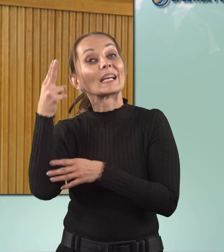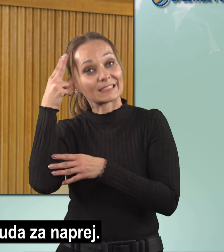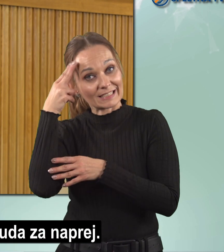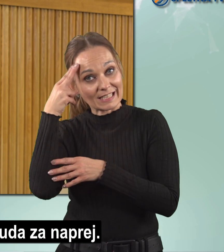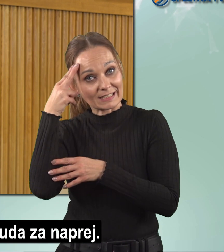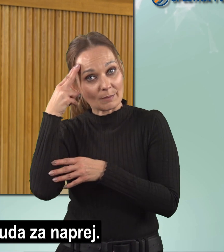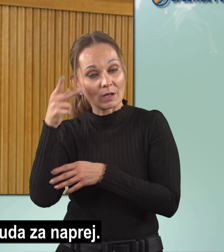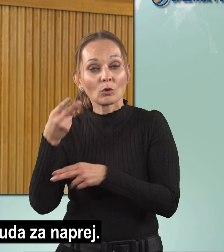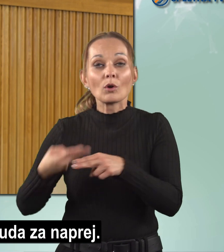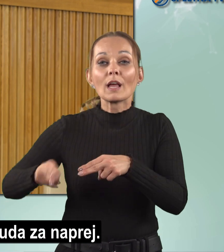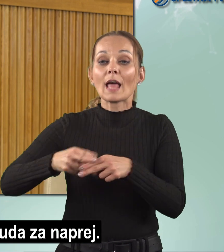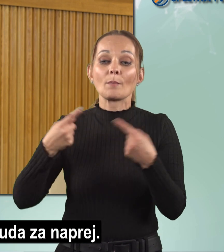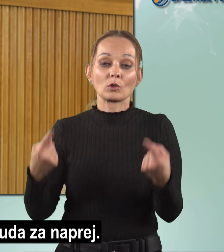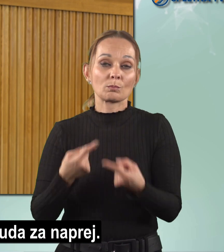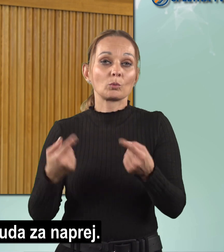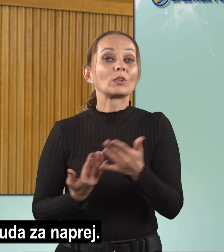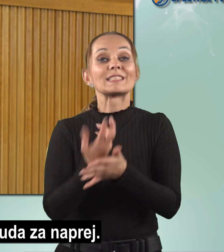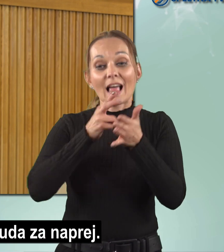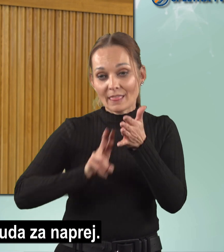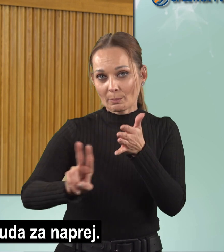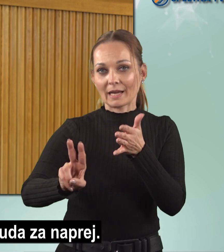seznanimo, kar naj bo spodbuda za naprej.